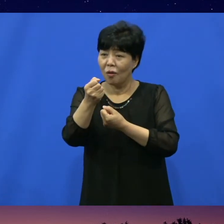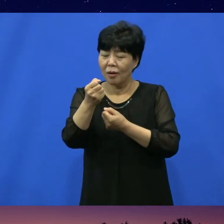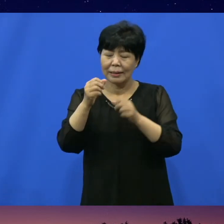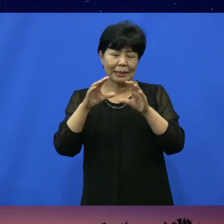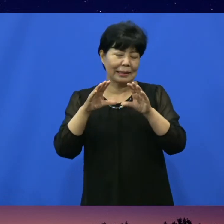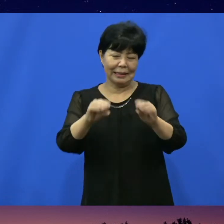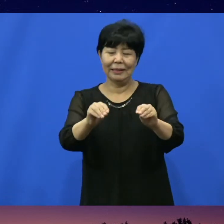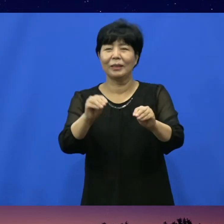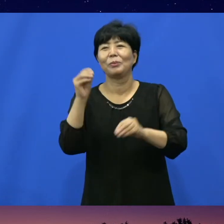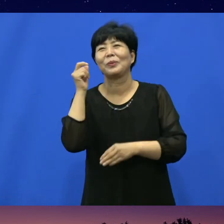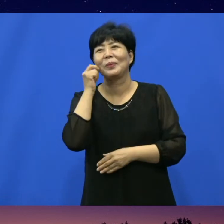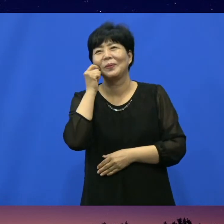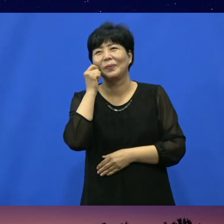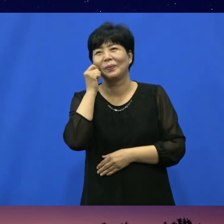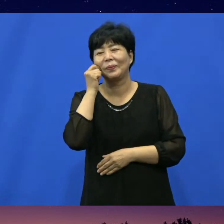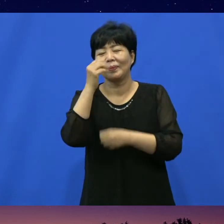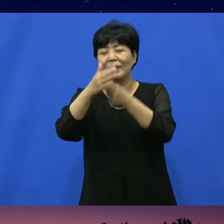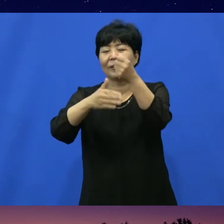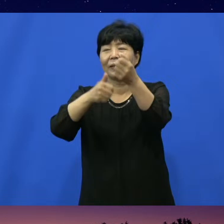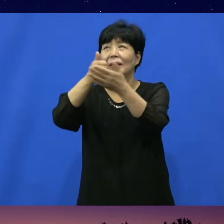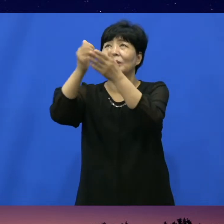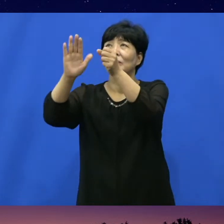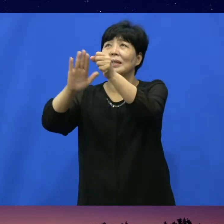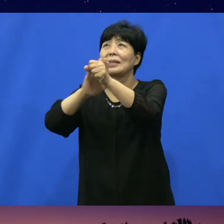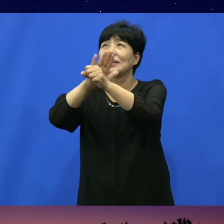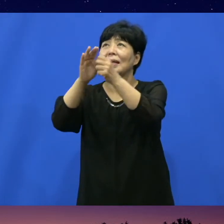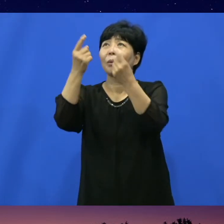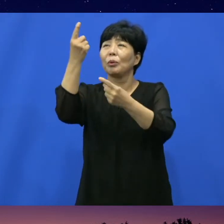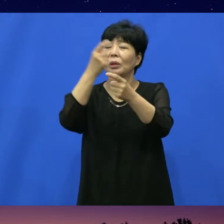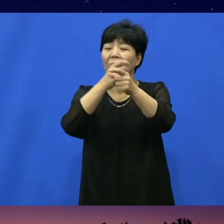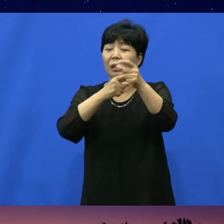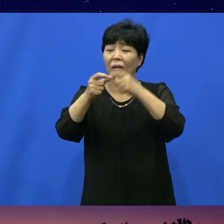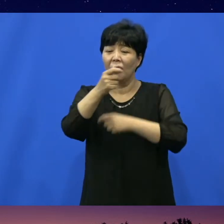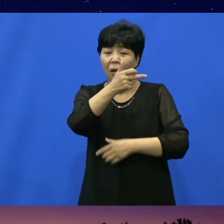그게 하나님의 사랑이요. 그 사랑보다 더 큰 것은 없다.